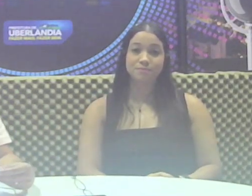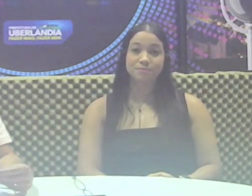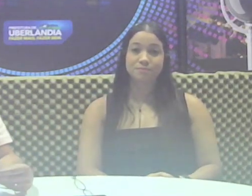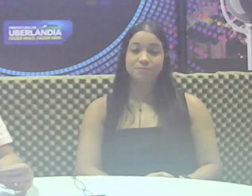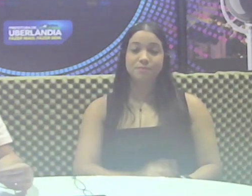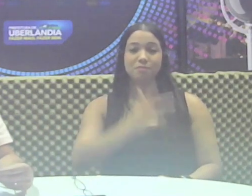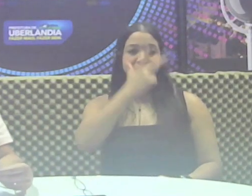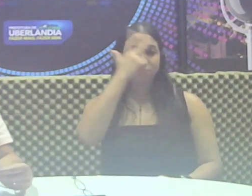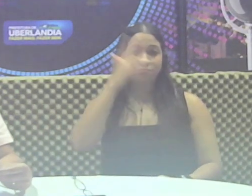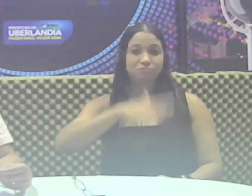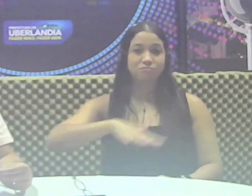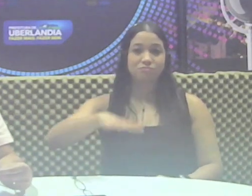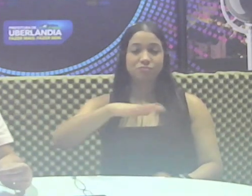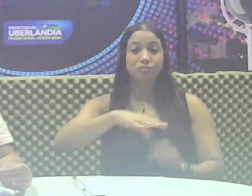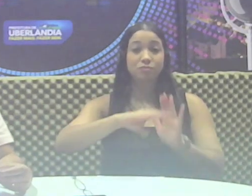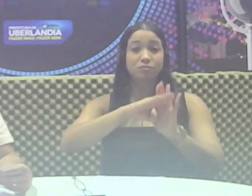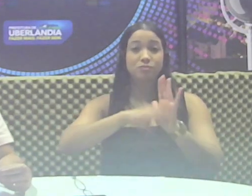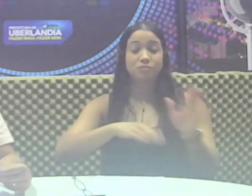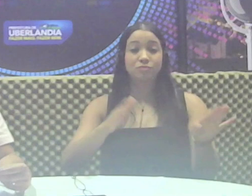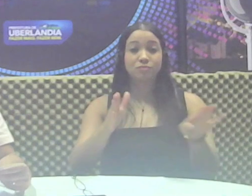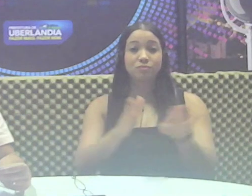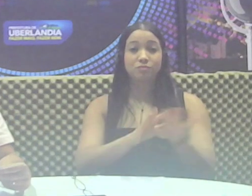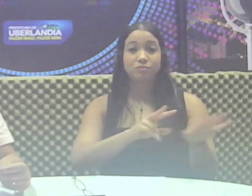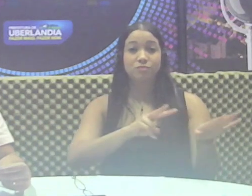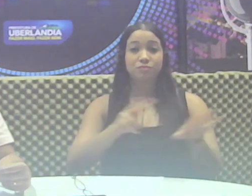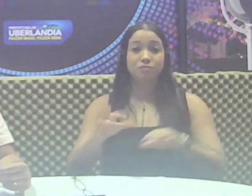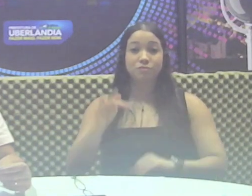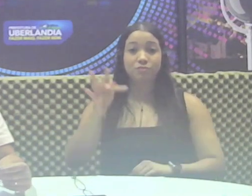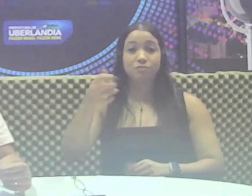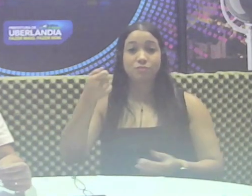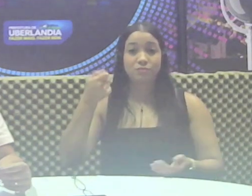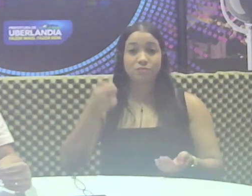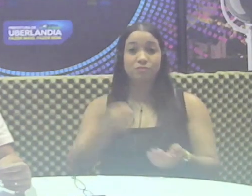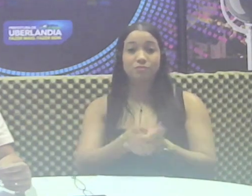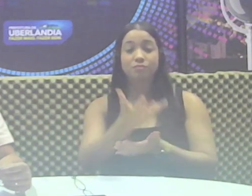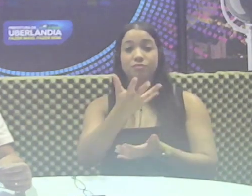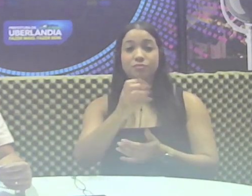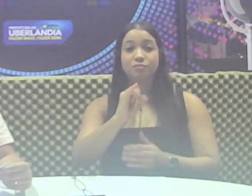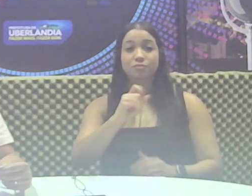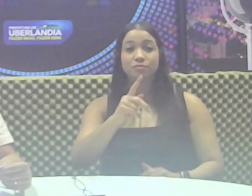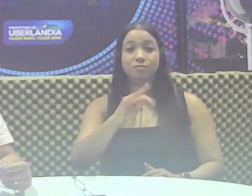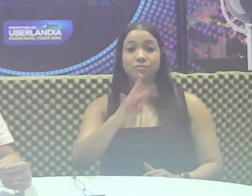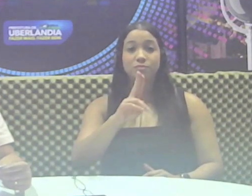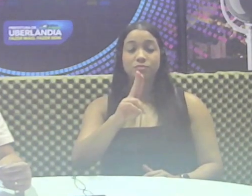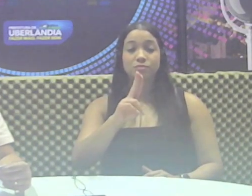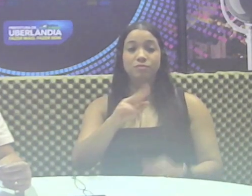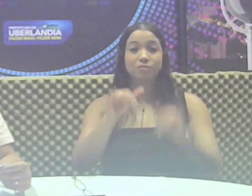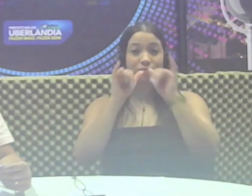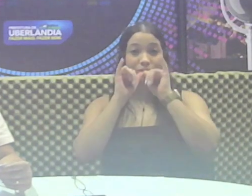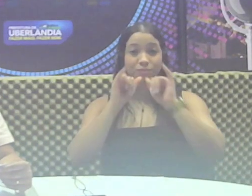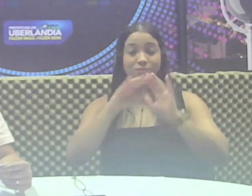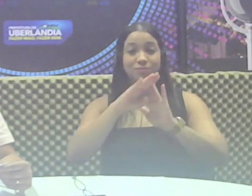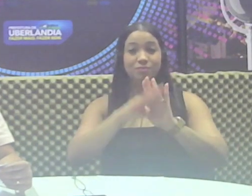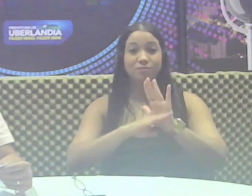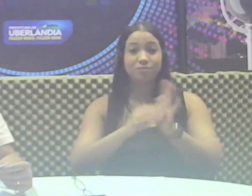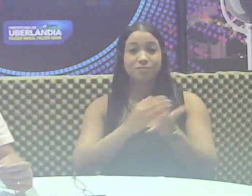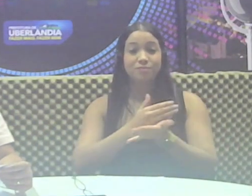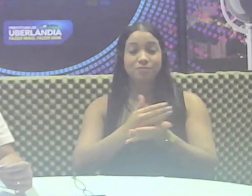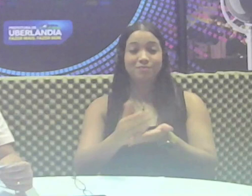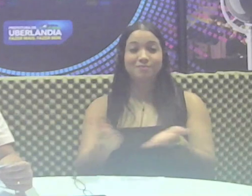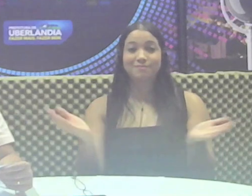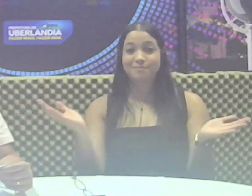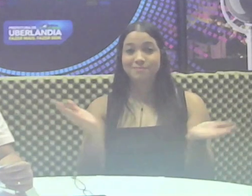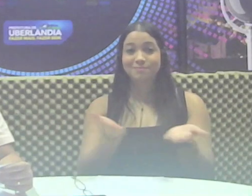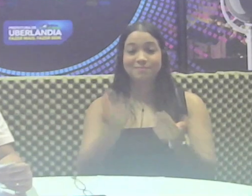Contribuinte pode obter desconto até a próxima semana no pagamento à vista do IPTU. Essas e outras notícias